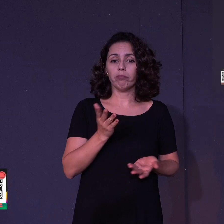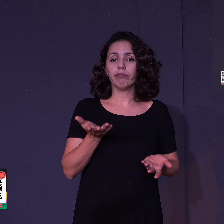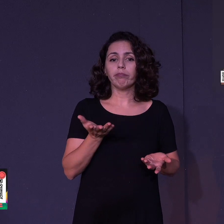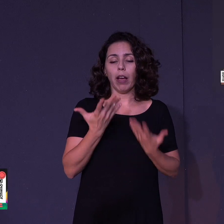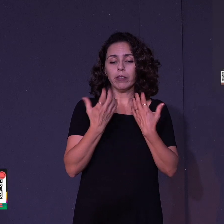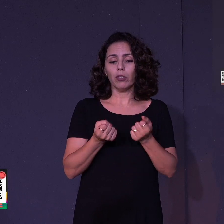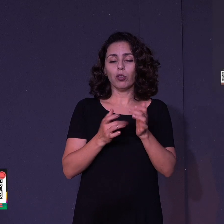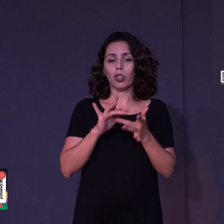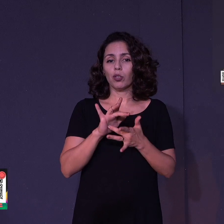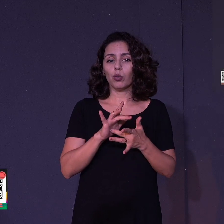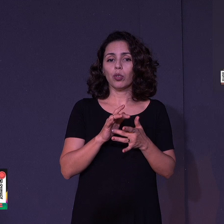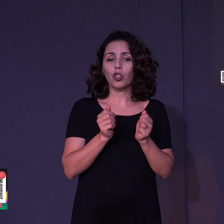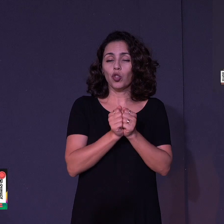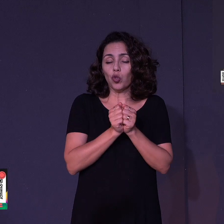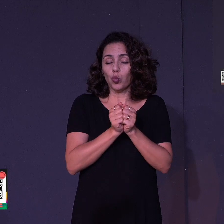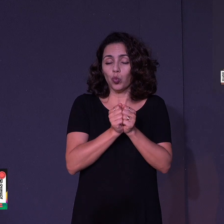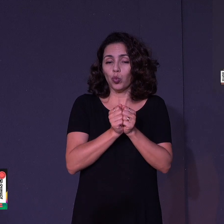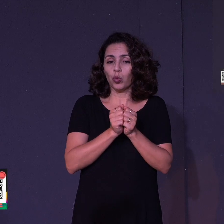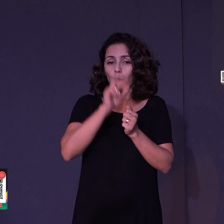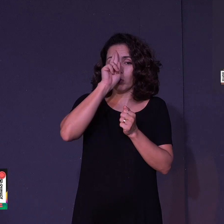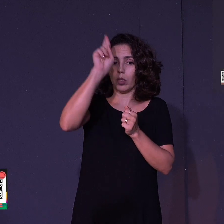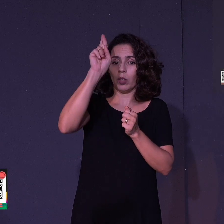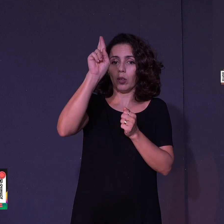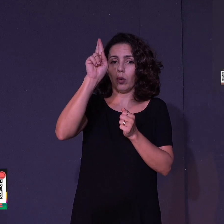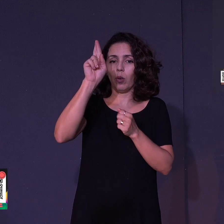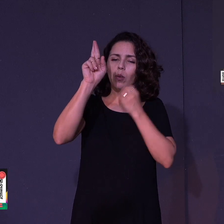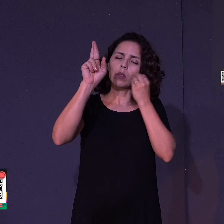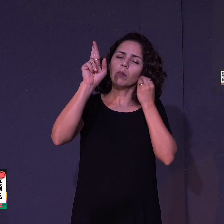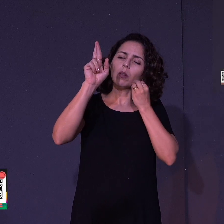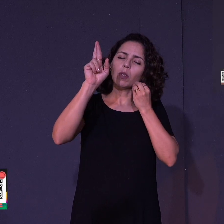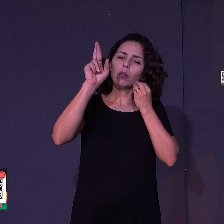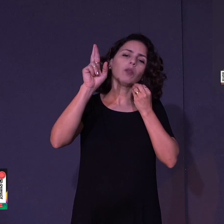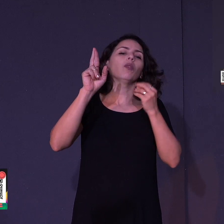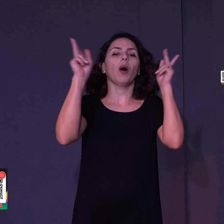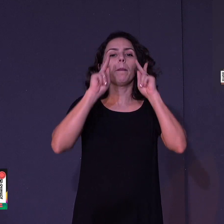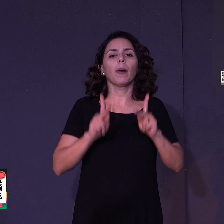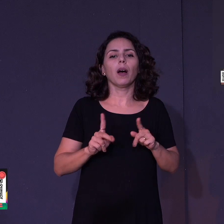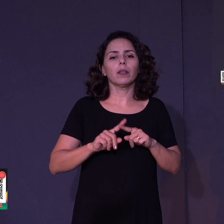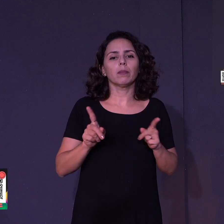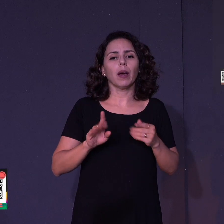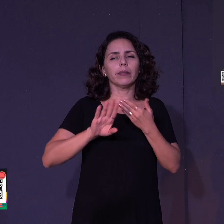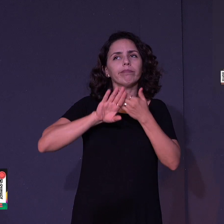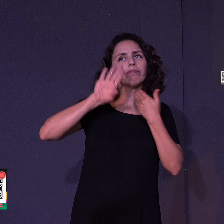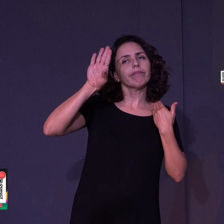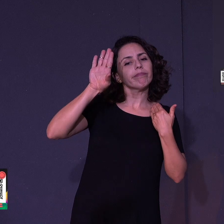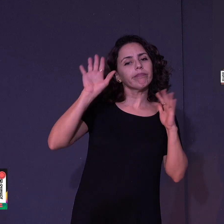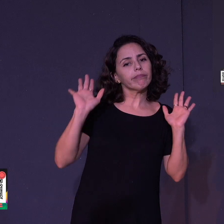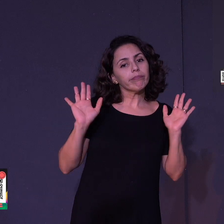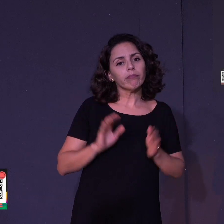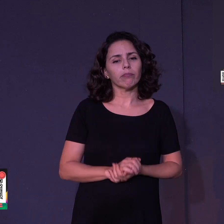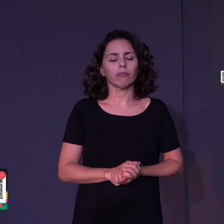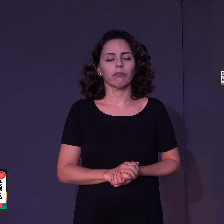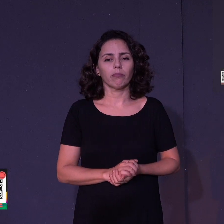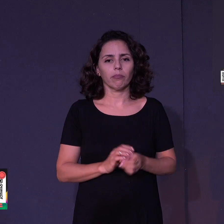da paz que somente Deus pode dar, mas ainda assim se afastaram. Terceiro tipo de pessoa, aqueles que ainda